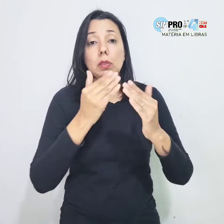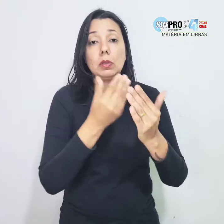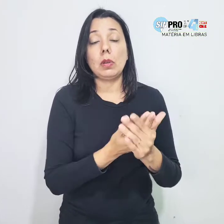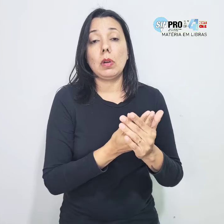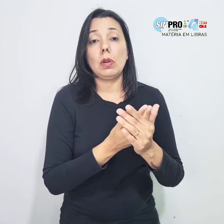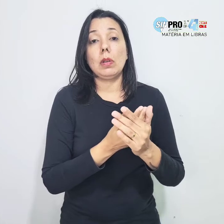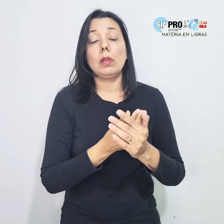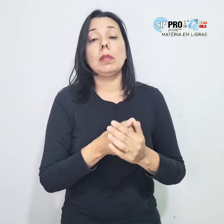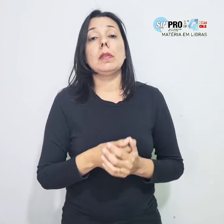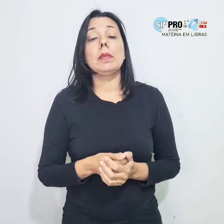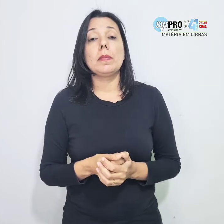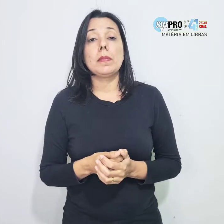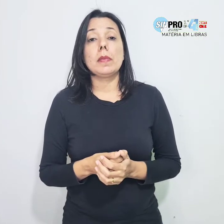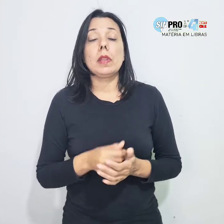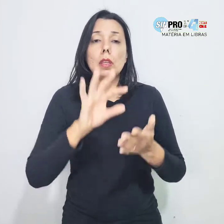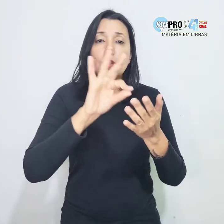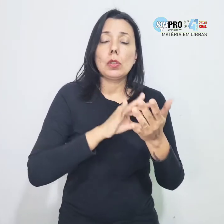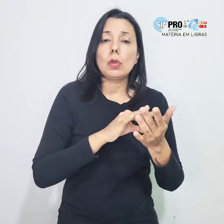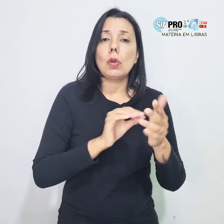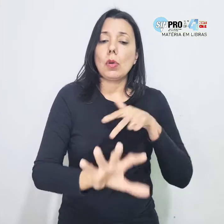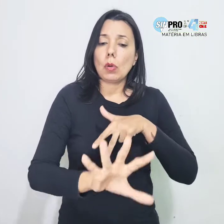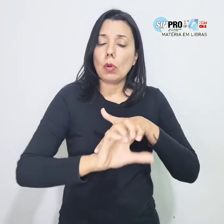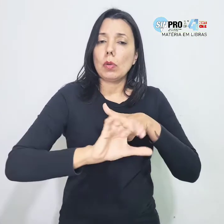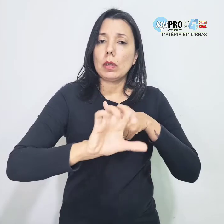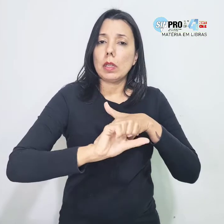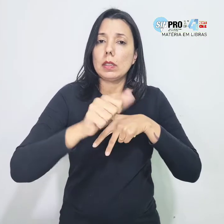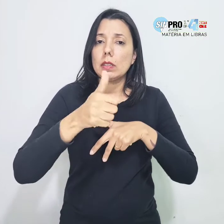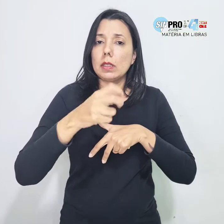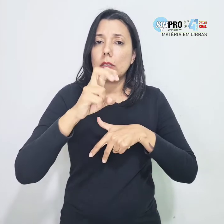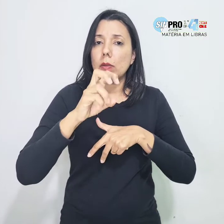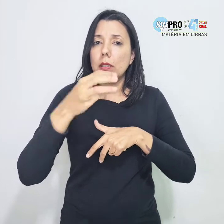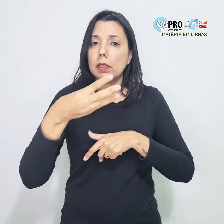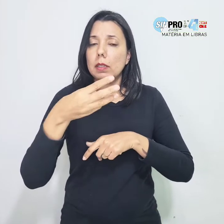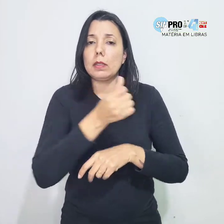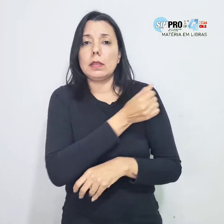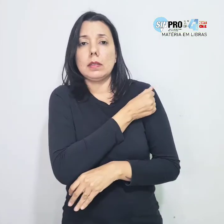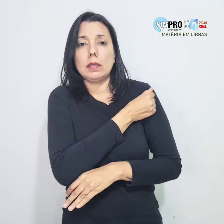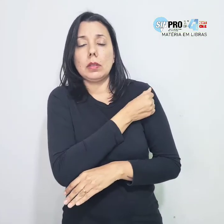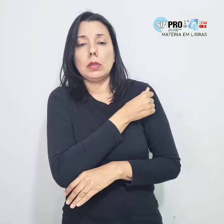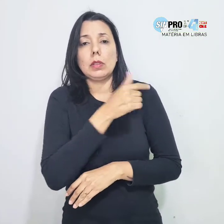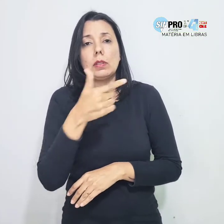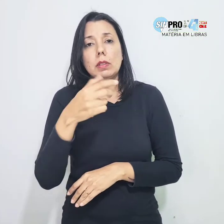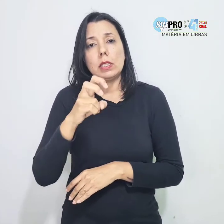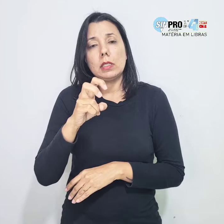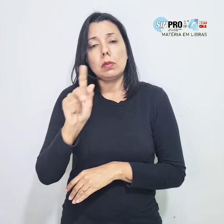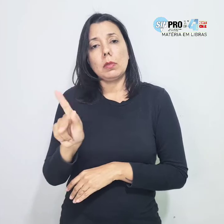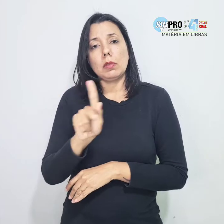de Jerusalém registrou contágio de 153 alunos e 25 professores em